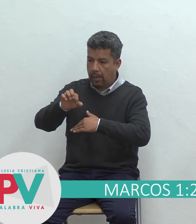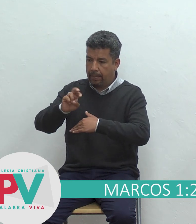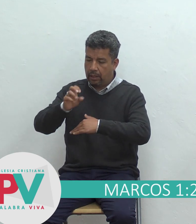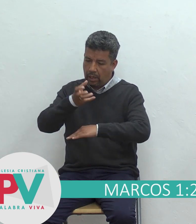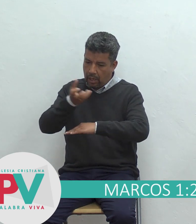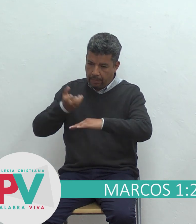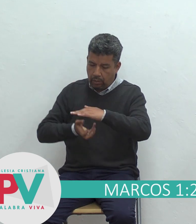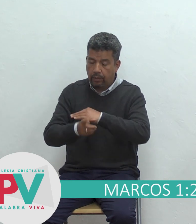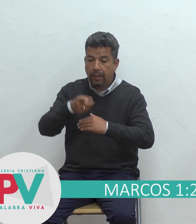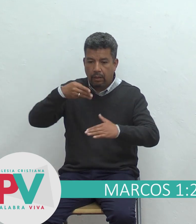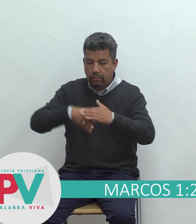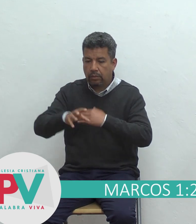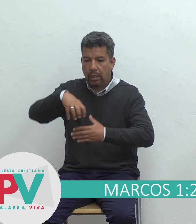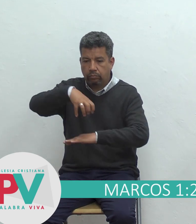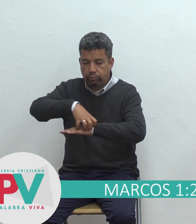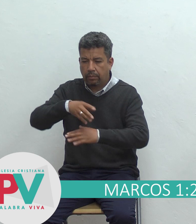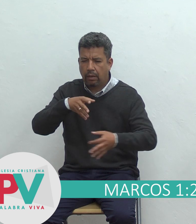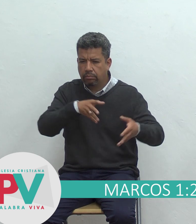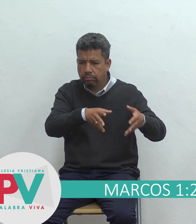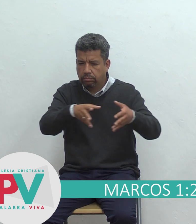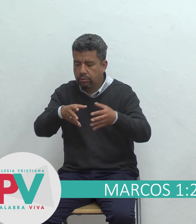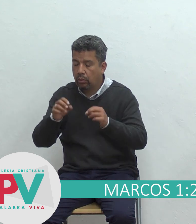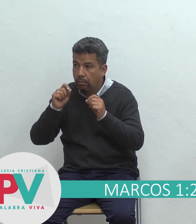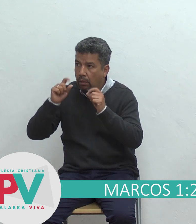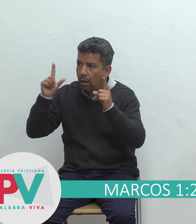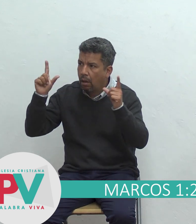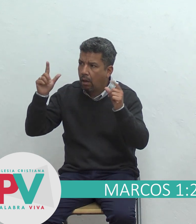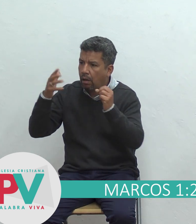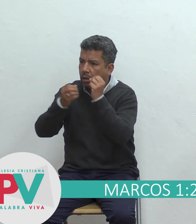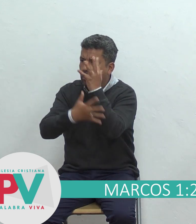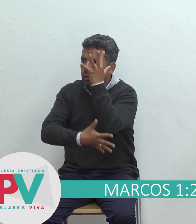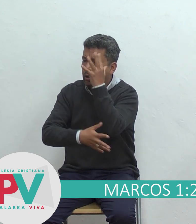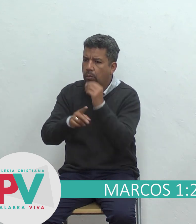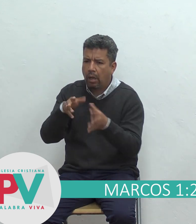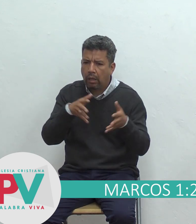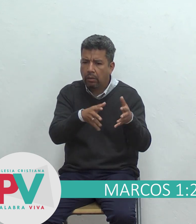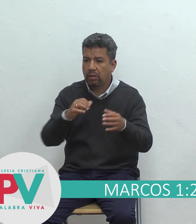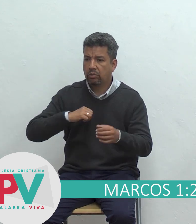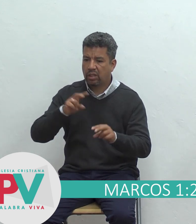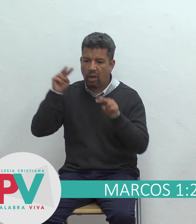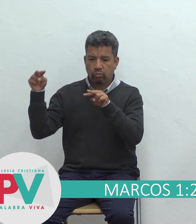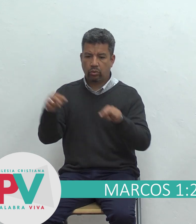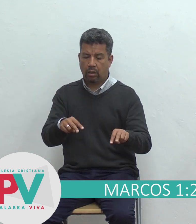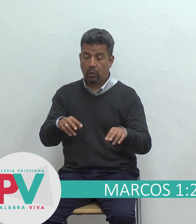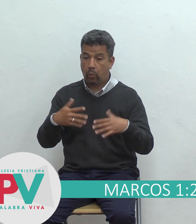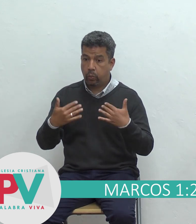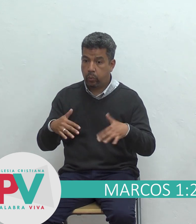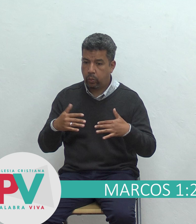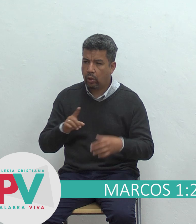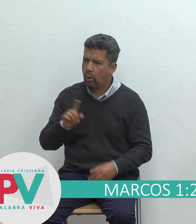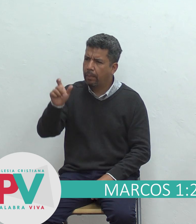en la sinagoga, enseñaba y se admiraban de su doctrina porque les enseñaba como quien tiene autoridad y